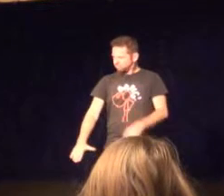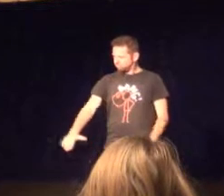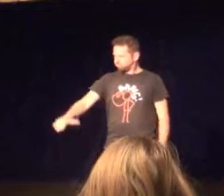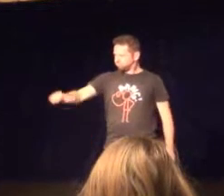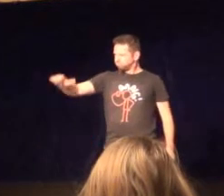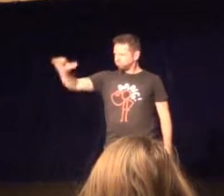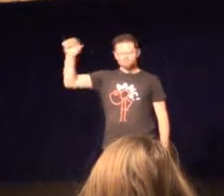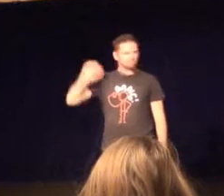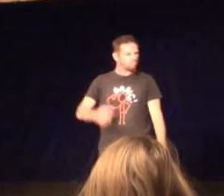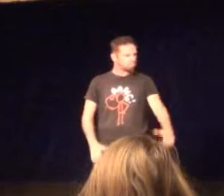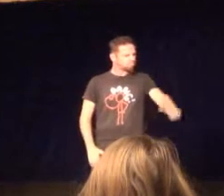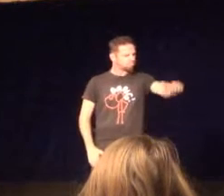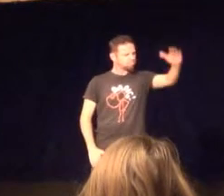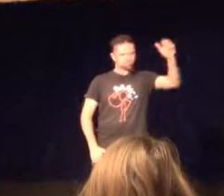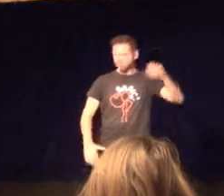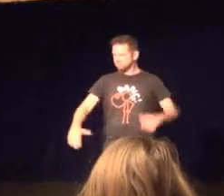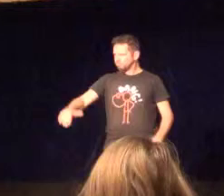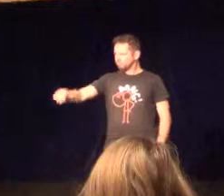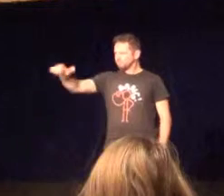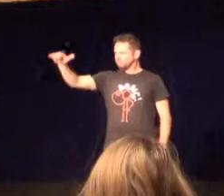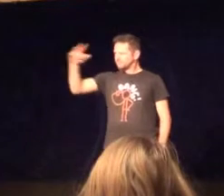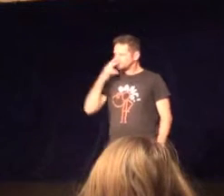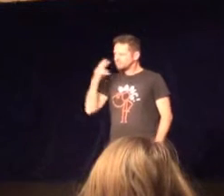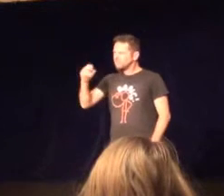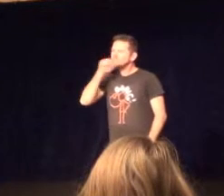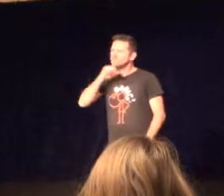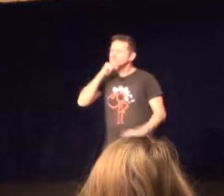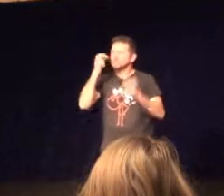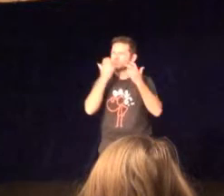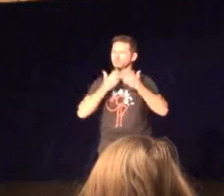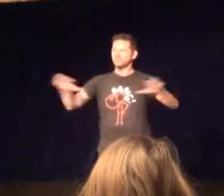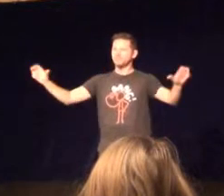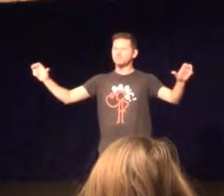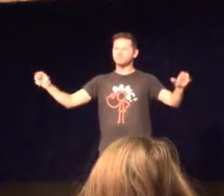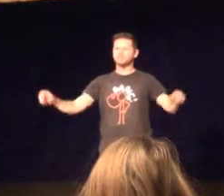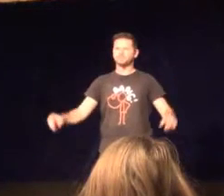Je les regarde grandir, mais je ne veux pas les voir vieillir.